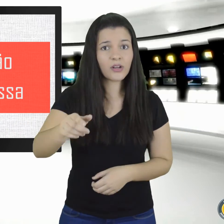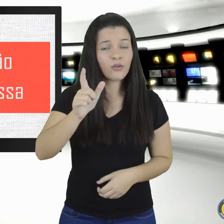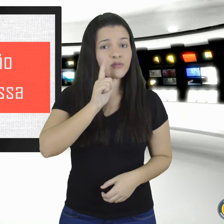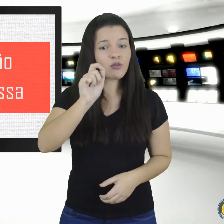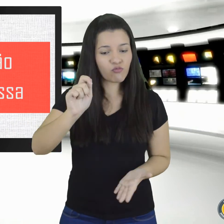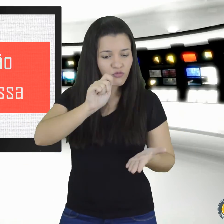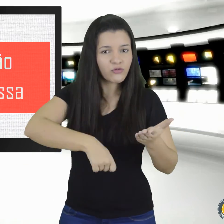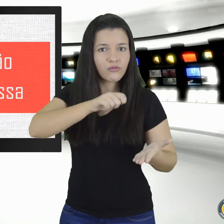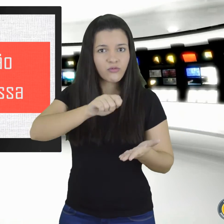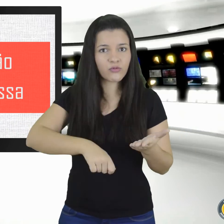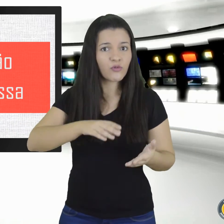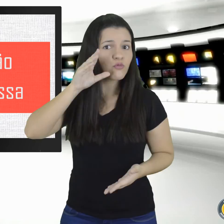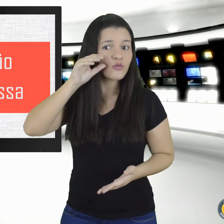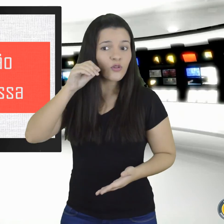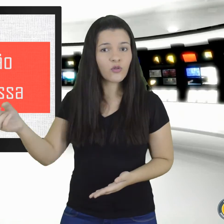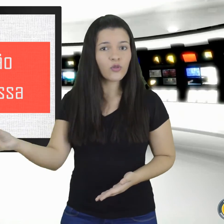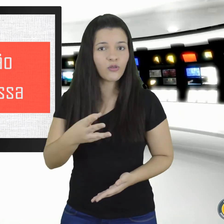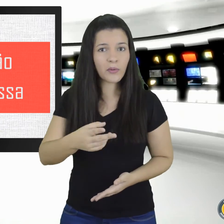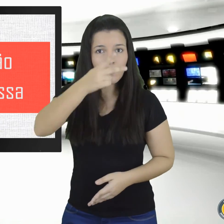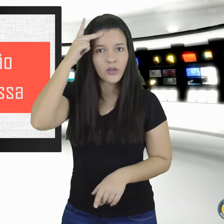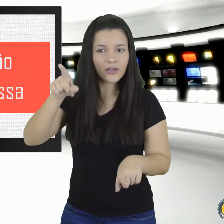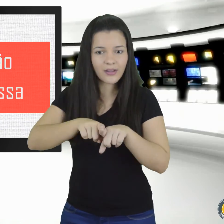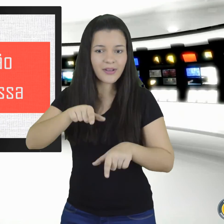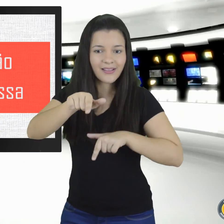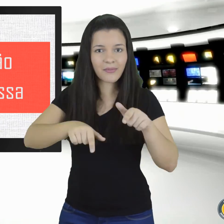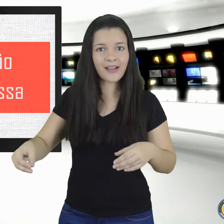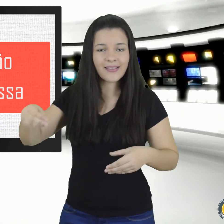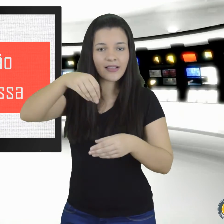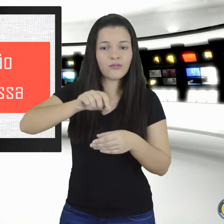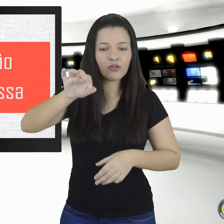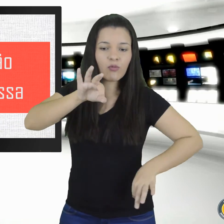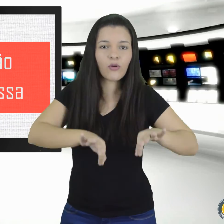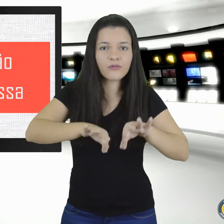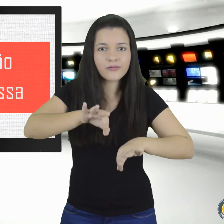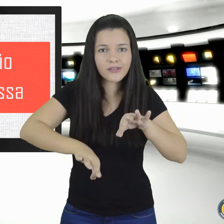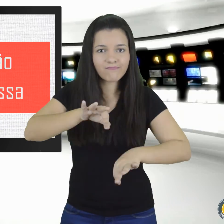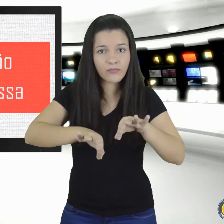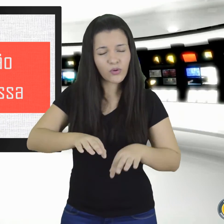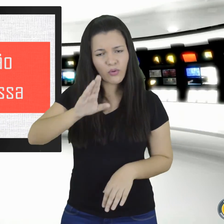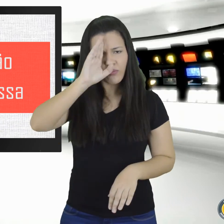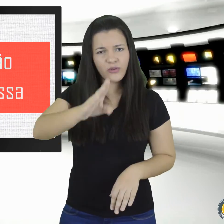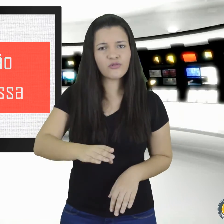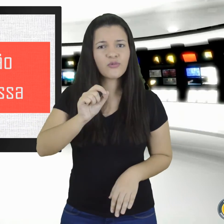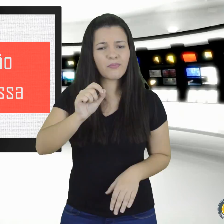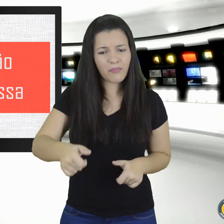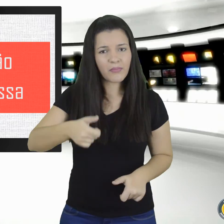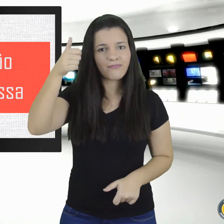O objetivo imediato, segundo o presidente, é fechar o ano com a folha de pagamento em dia e